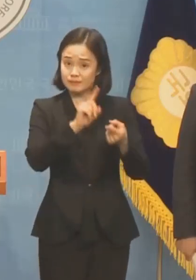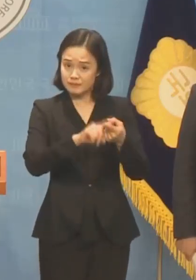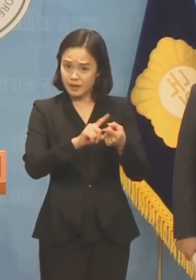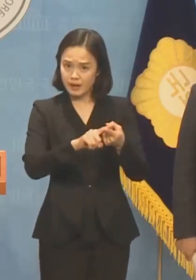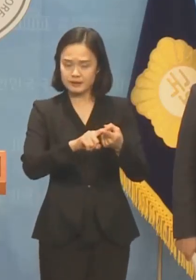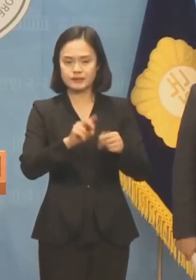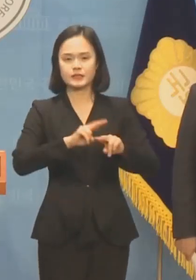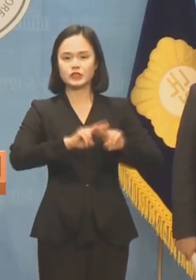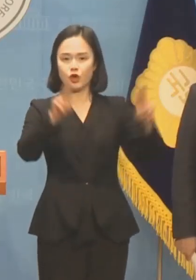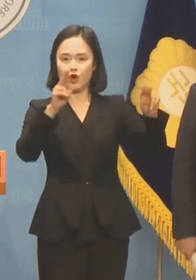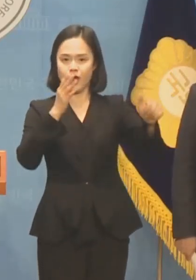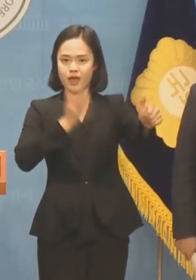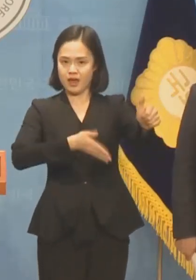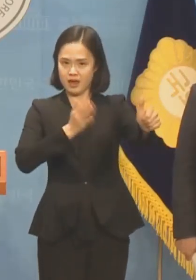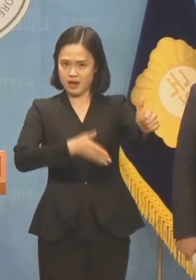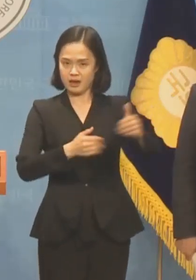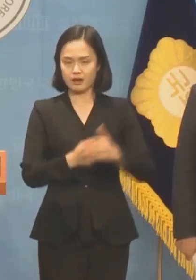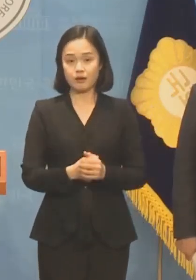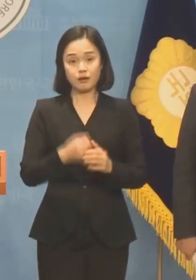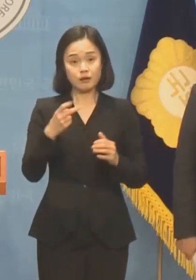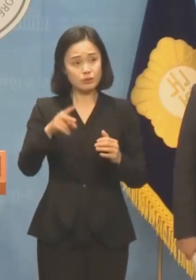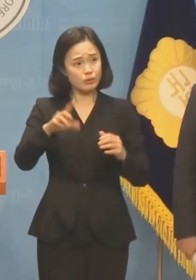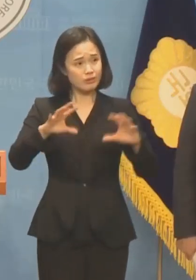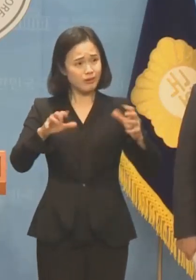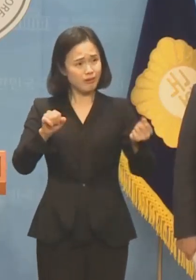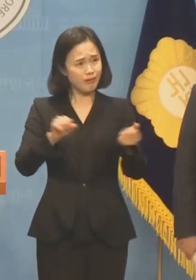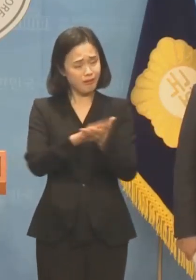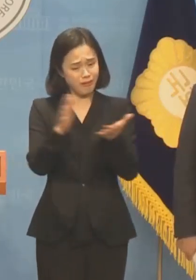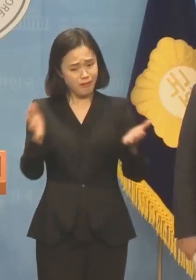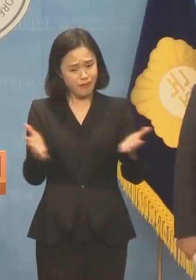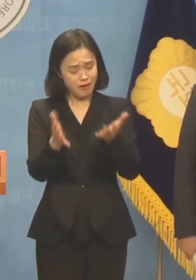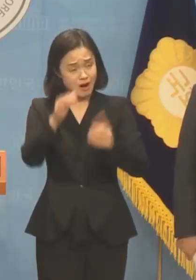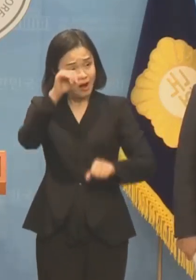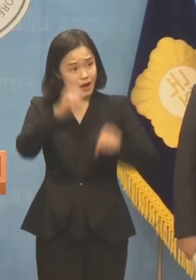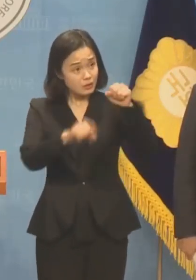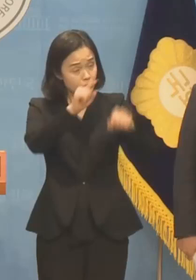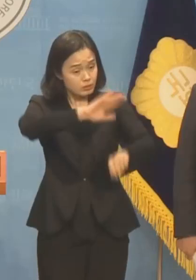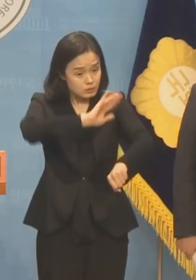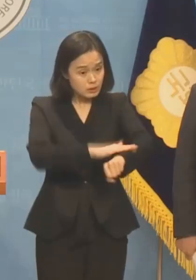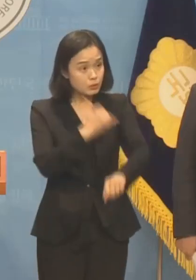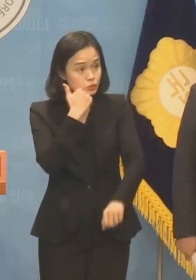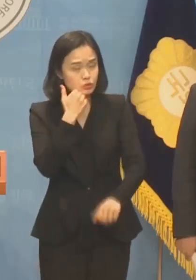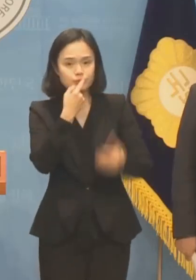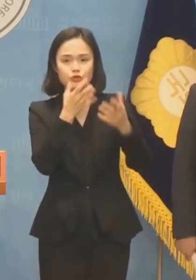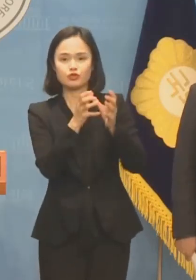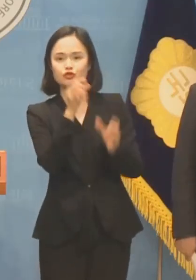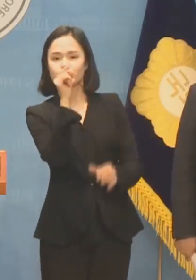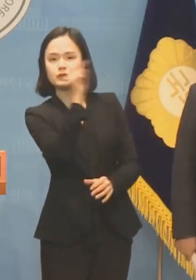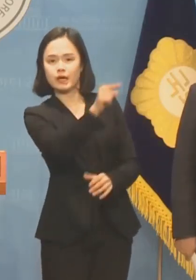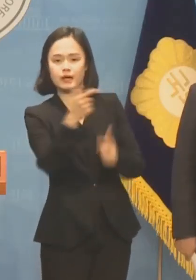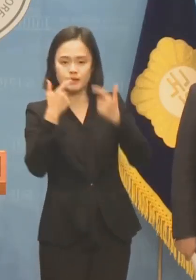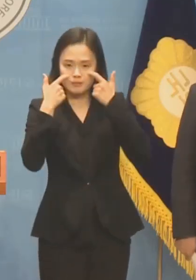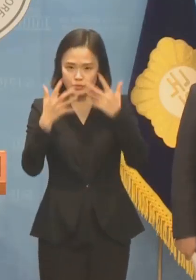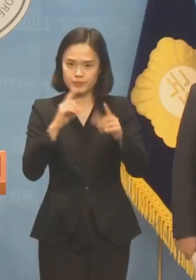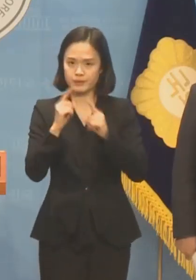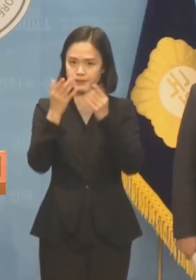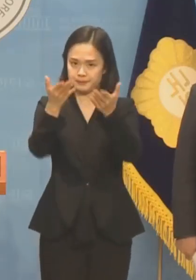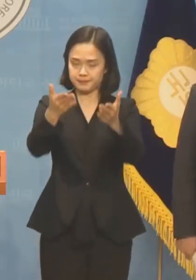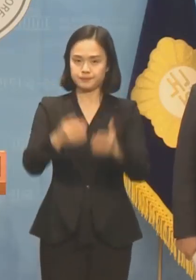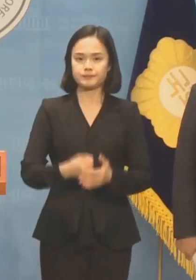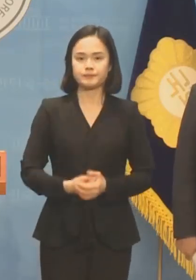입법 폭주에 따른 책임도 온전히 더불어민주당에 있다는 점을 분명히 밝히는